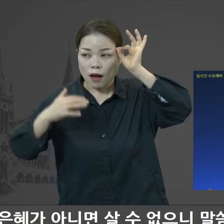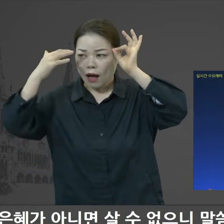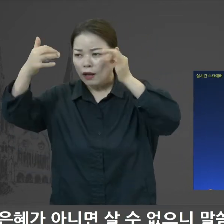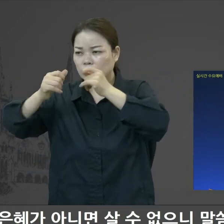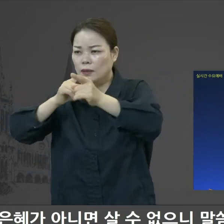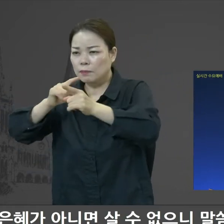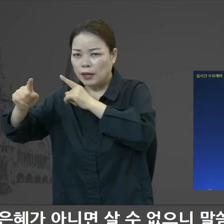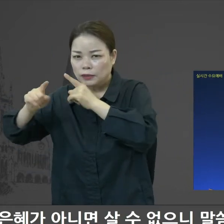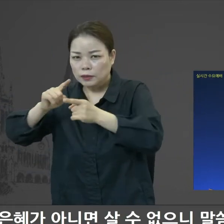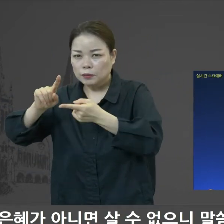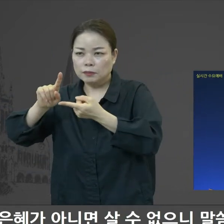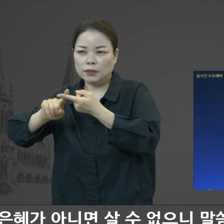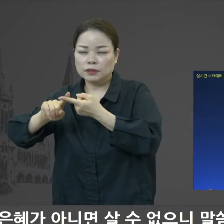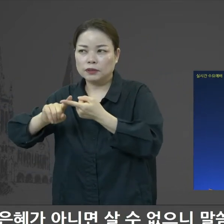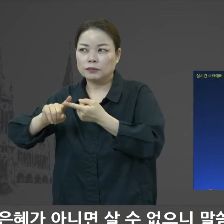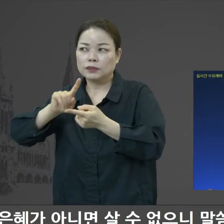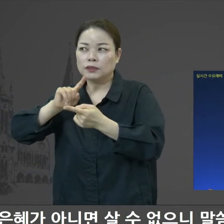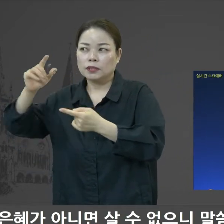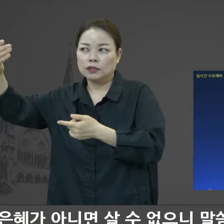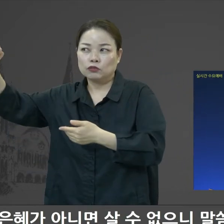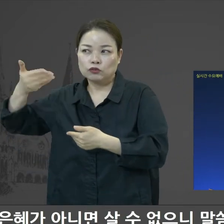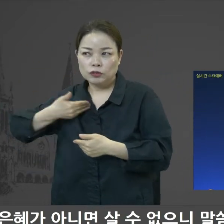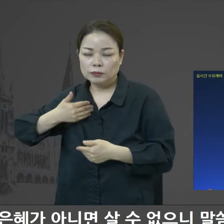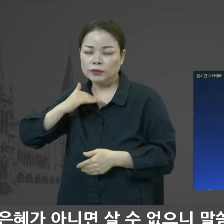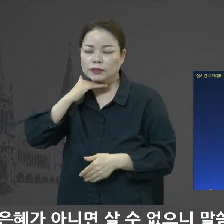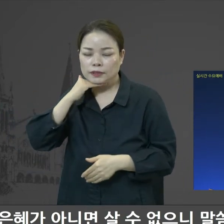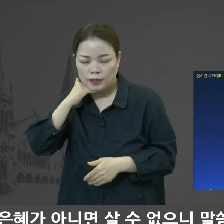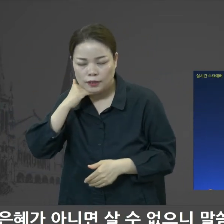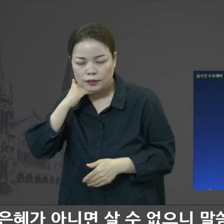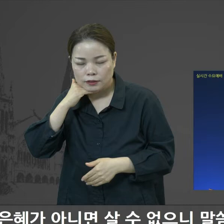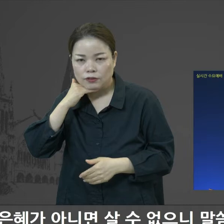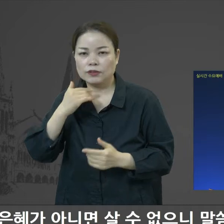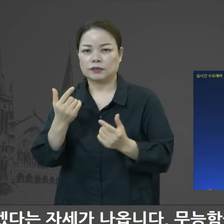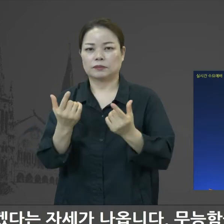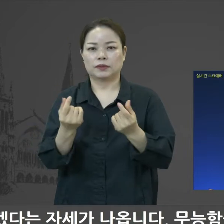말씀의 이정표를 기다리는 목마른 사슴이 되는 것입니다.